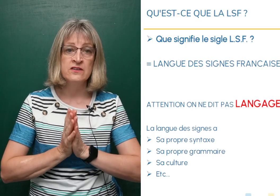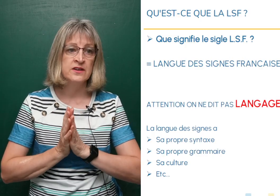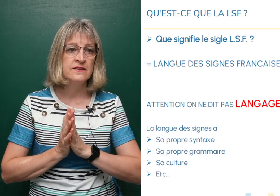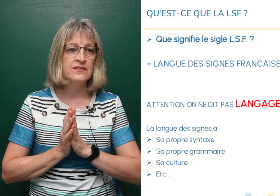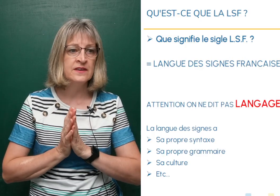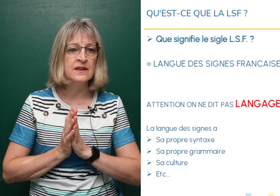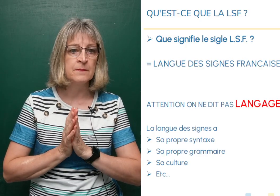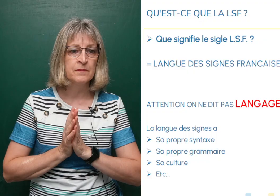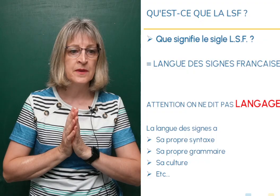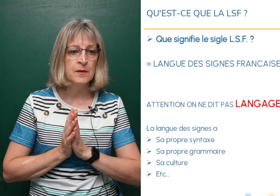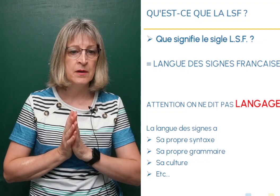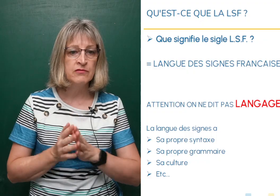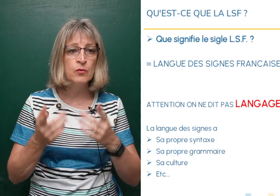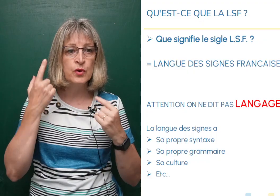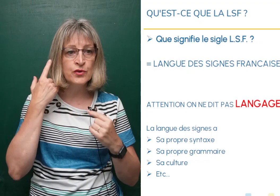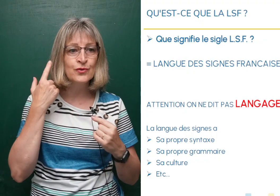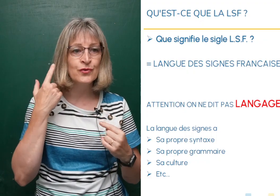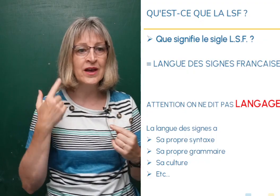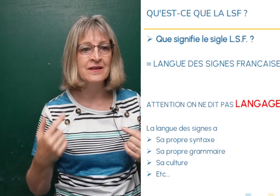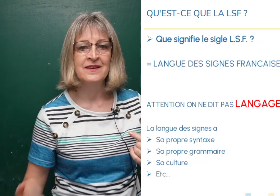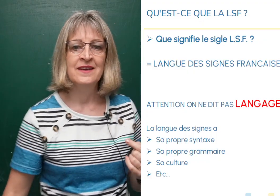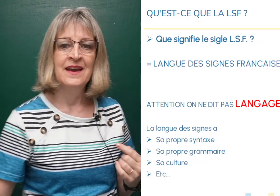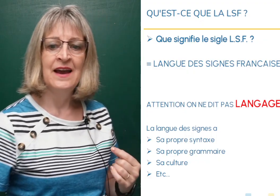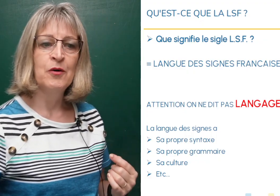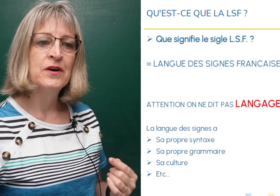des signes. Parfois, on peut entendre ça. Alors moi,